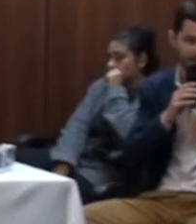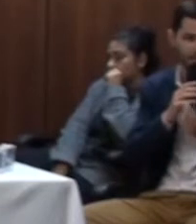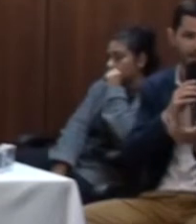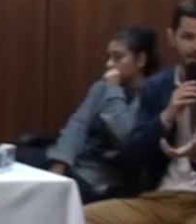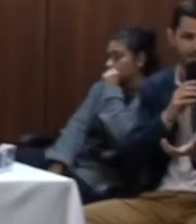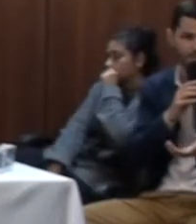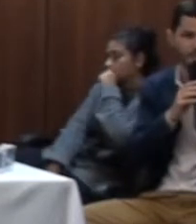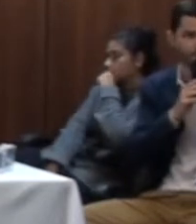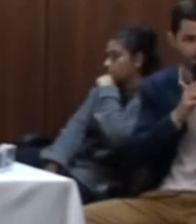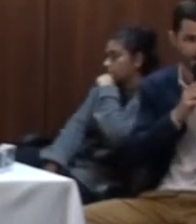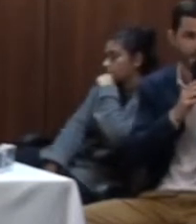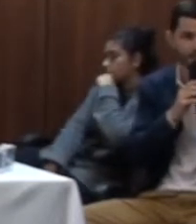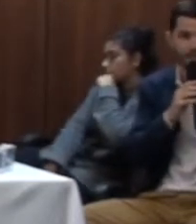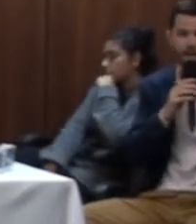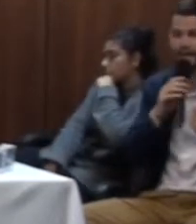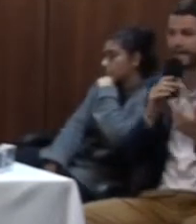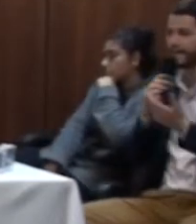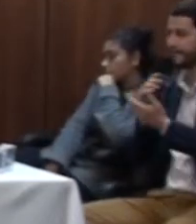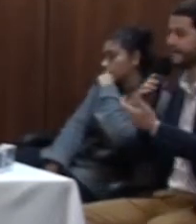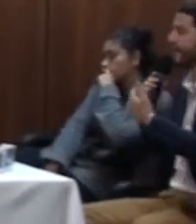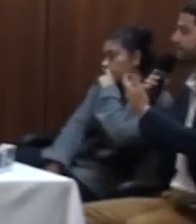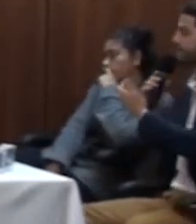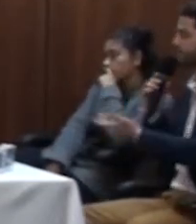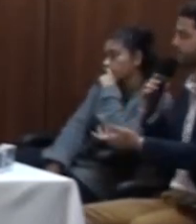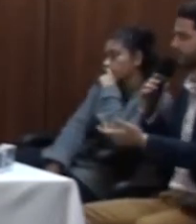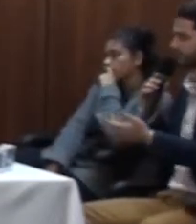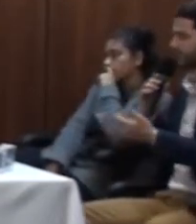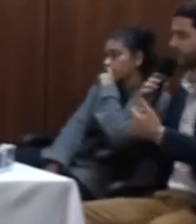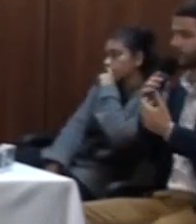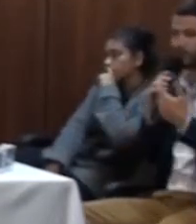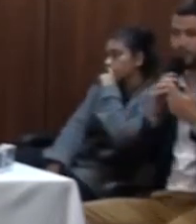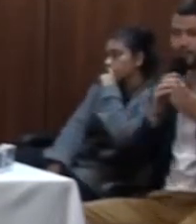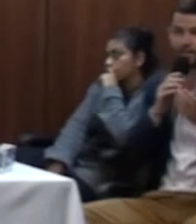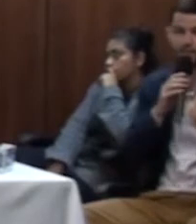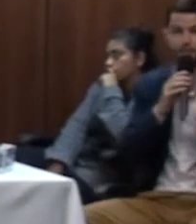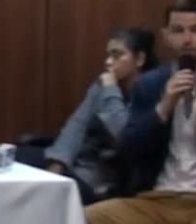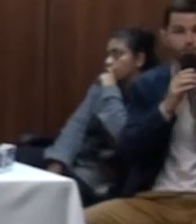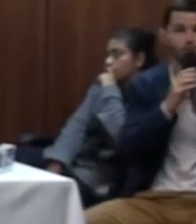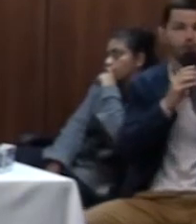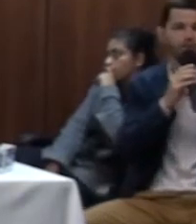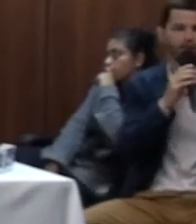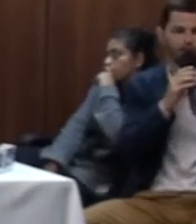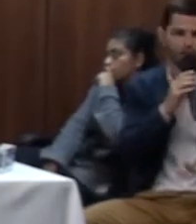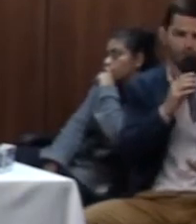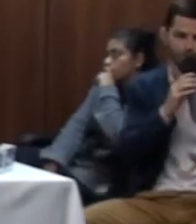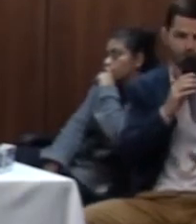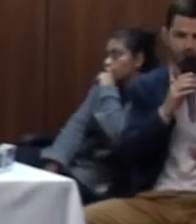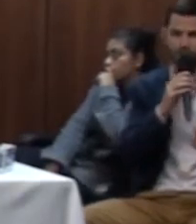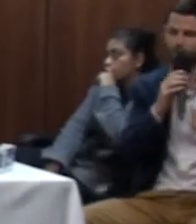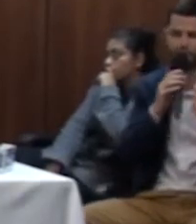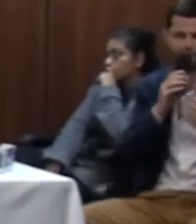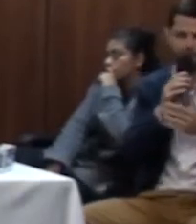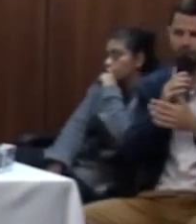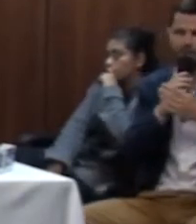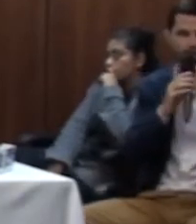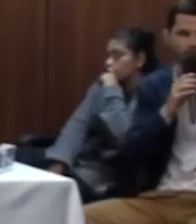democrática em que a transparência é o princípio fundamental. Então, deve existir uma transparência, uma possibilidade que a pessoa controle a sua posição na